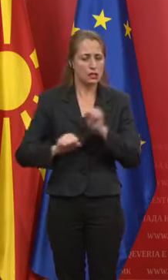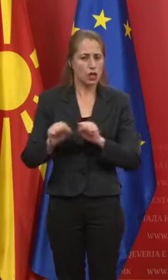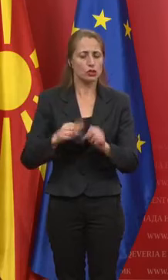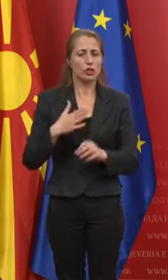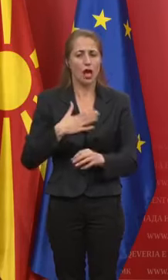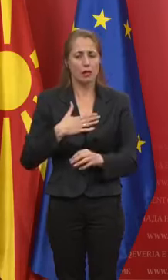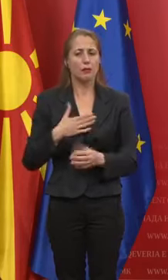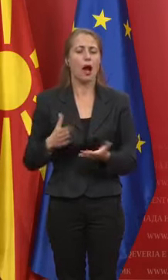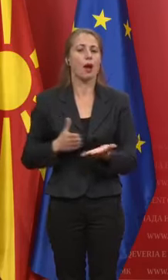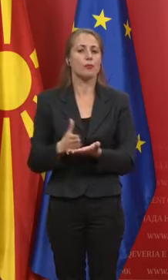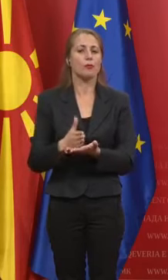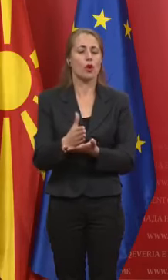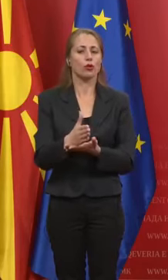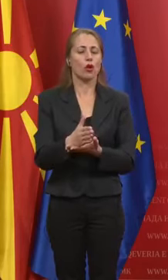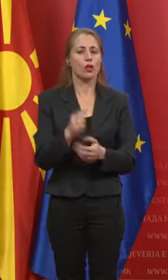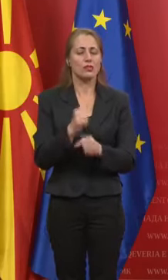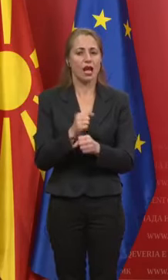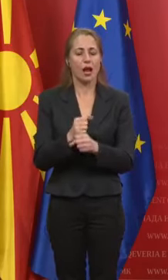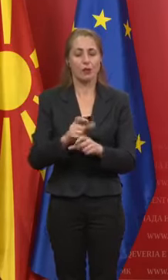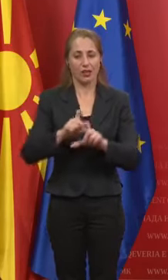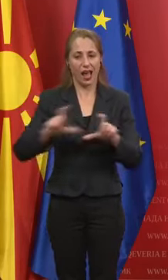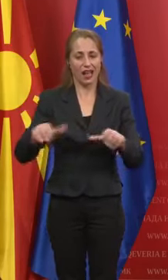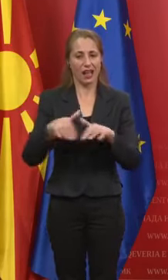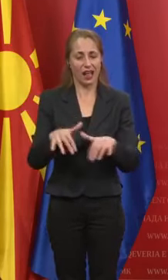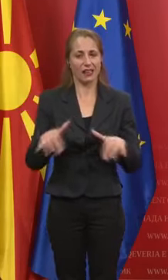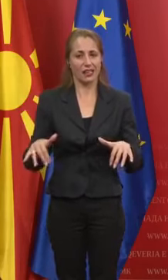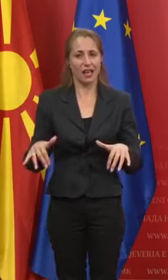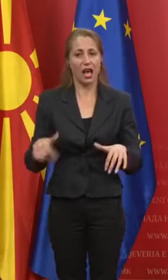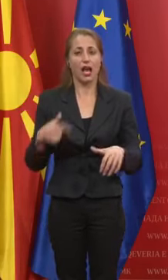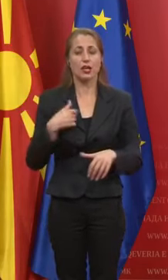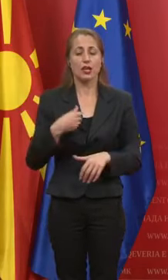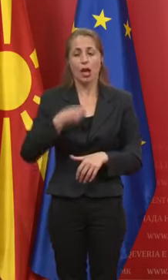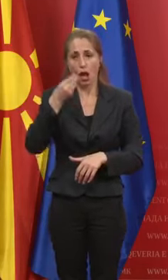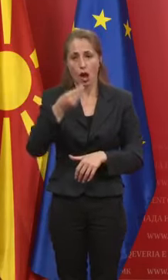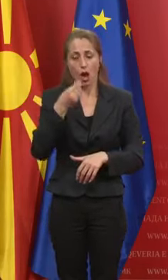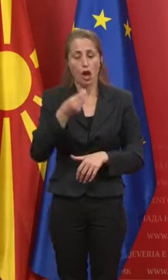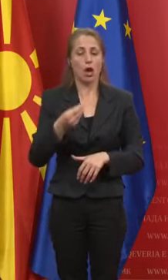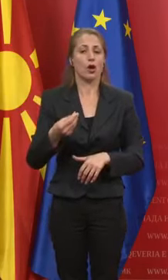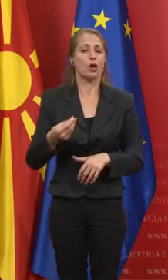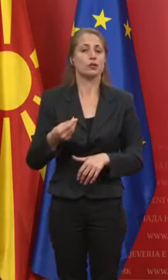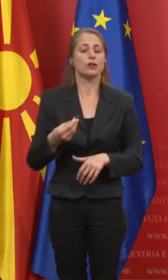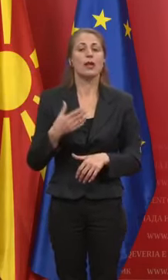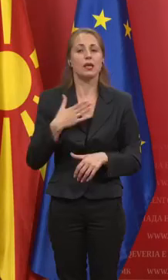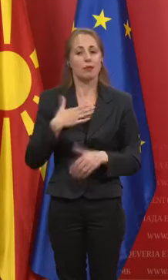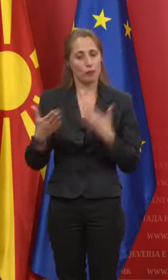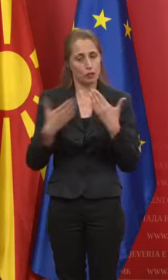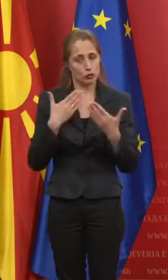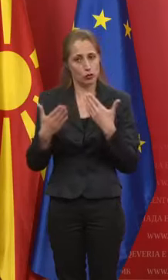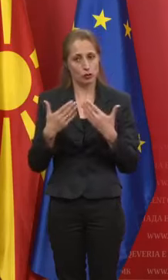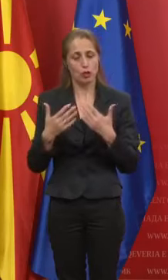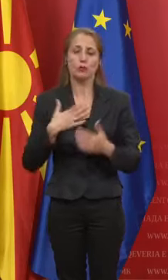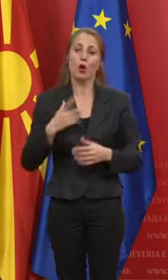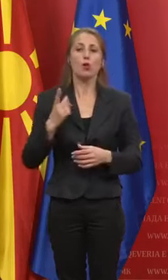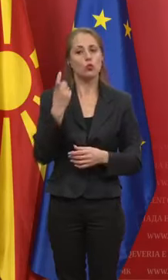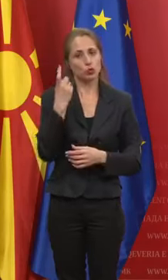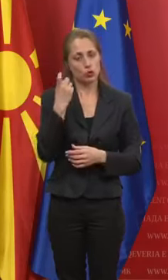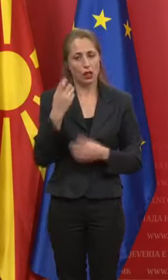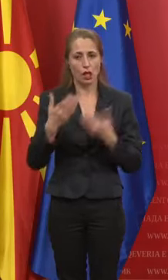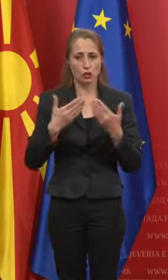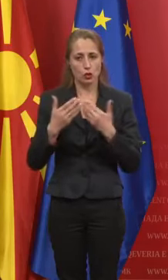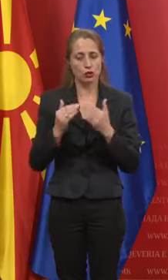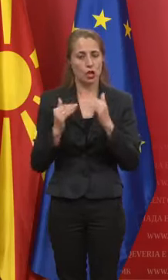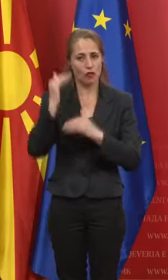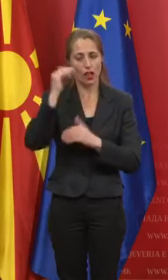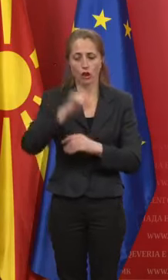работа на градинките. Така да им укажавме, имавме состанок, ќе имаме уште еден состанок во владата до крајот